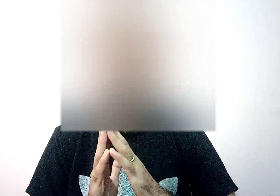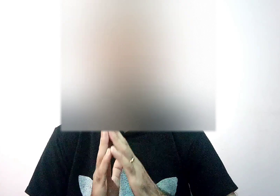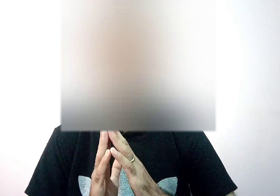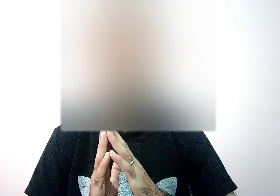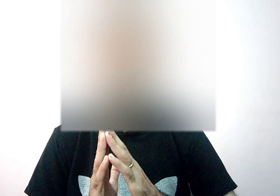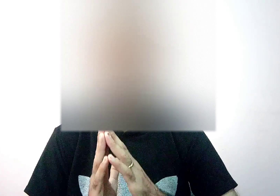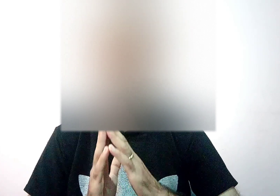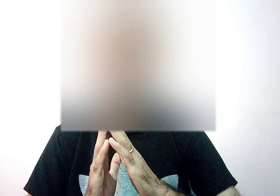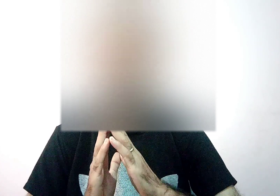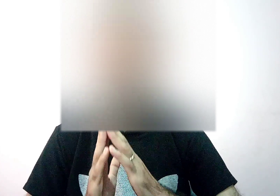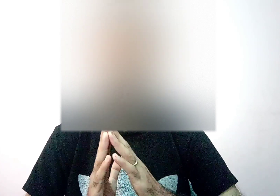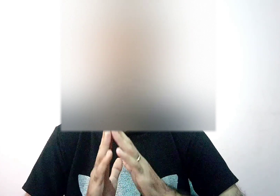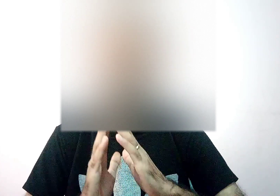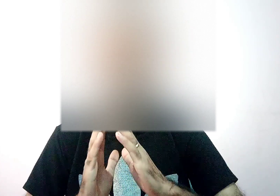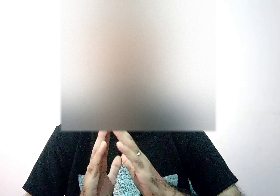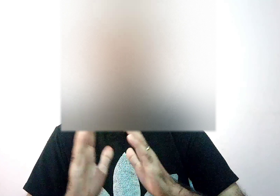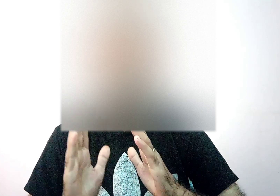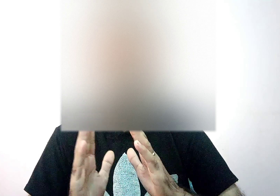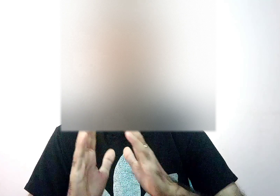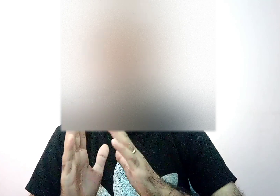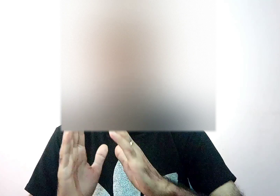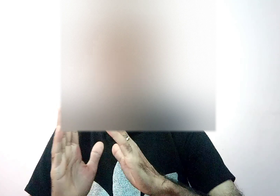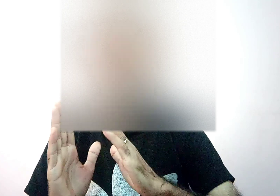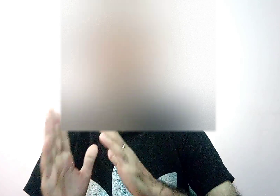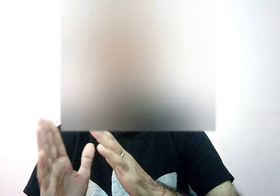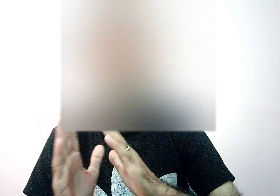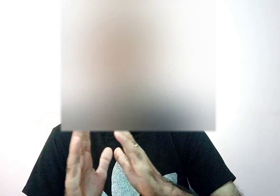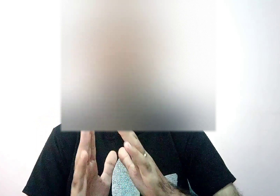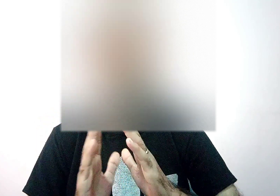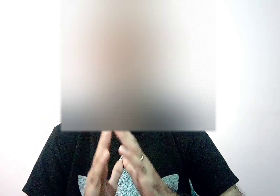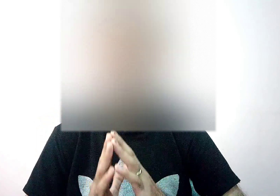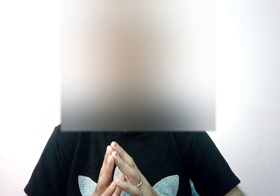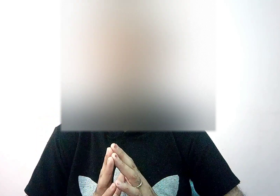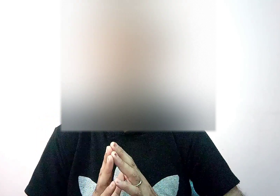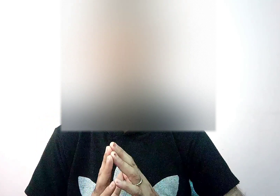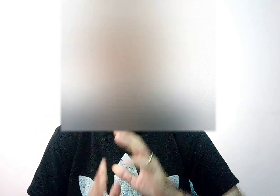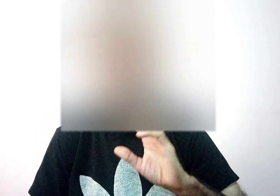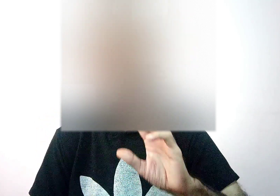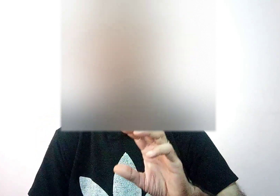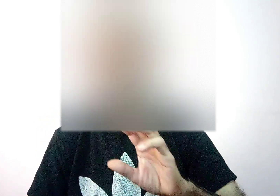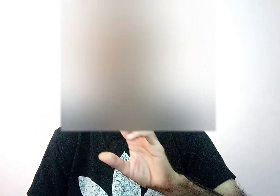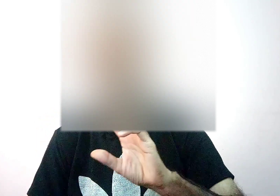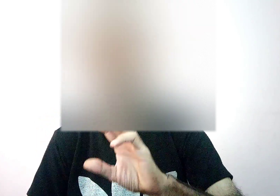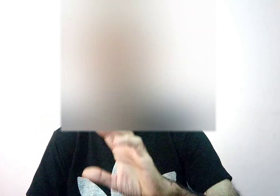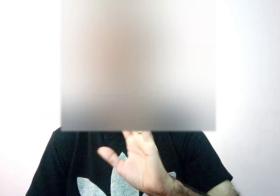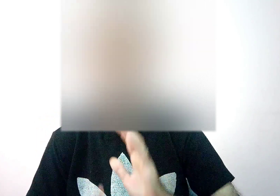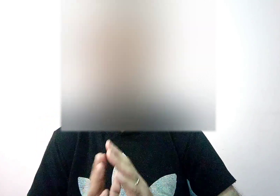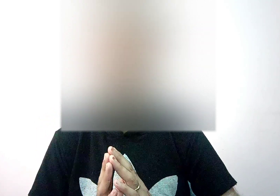الهدف الاساسي اللي هيكون شاغل بال بايدن الايام اللي جايه او بعد ما يوصل للبيت الابيض،